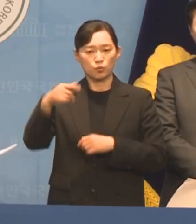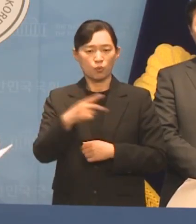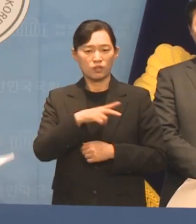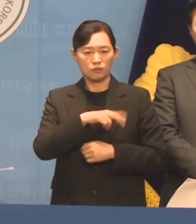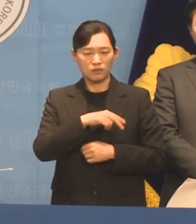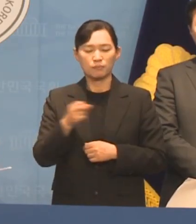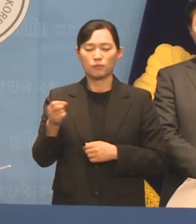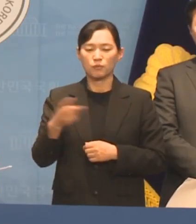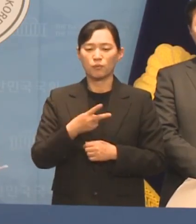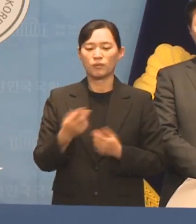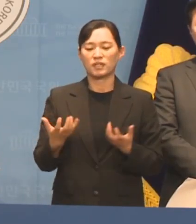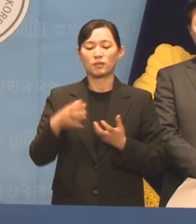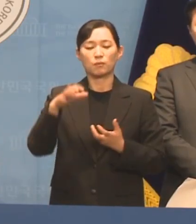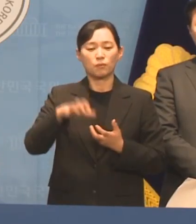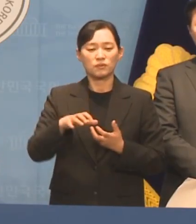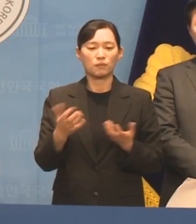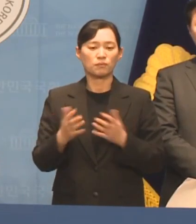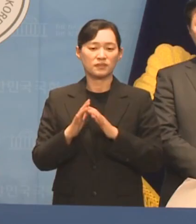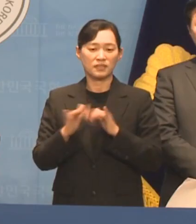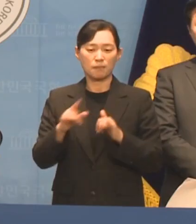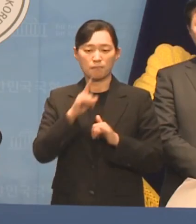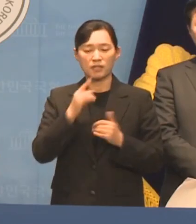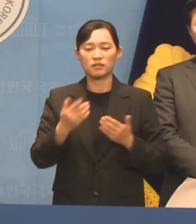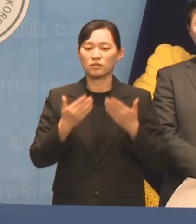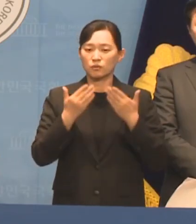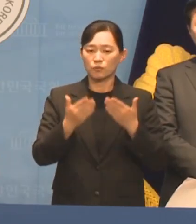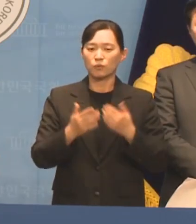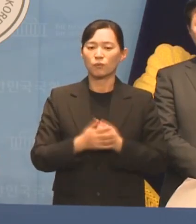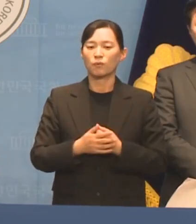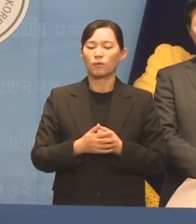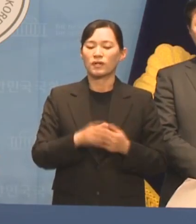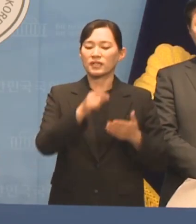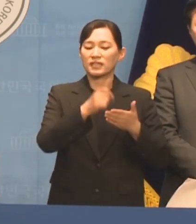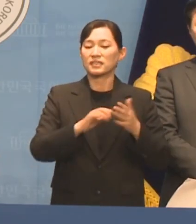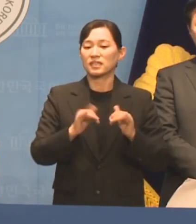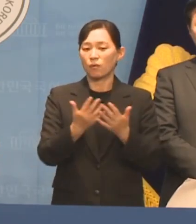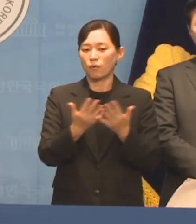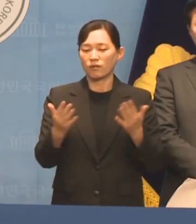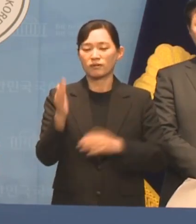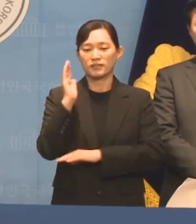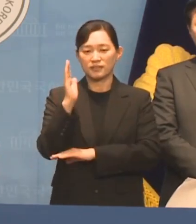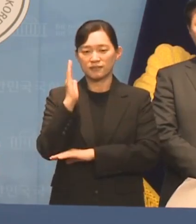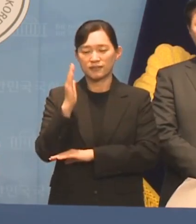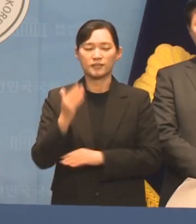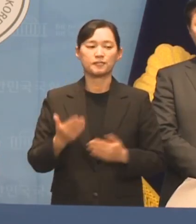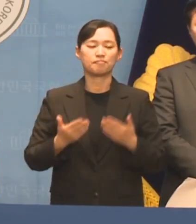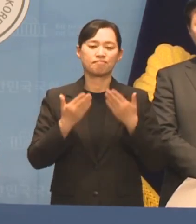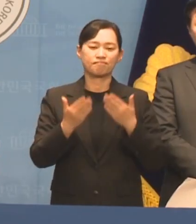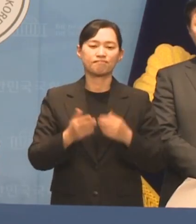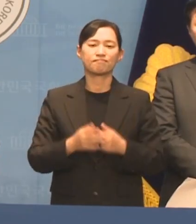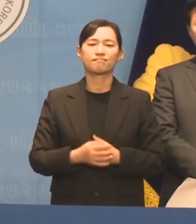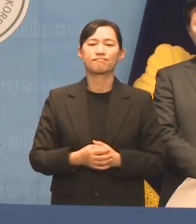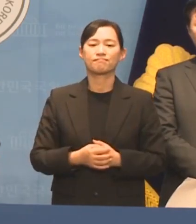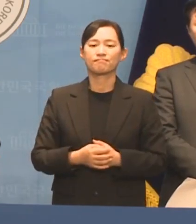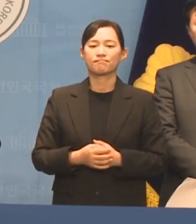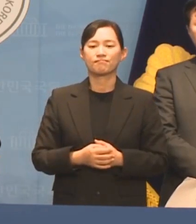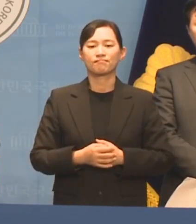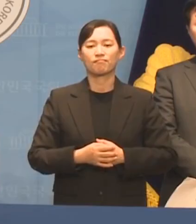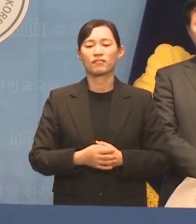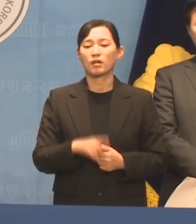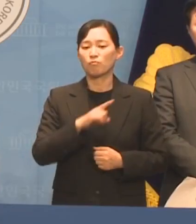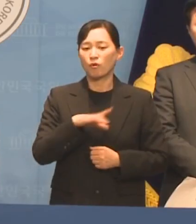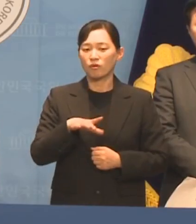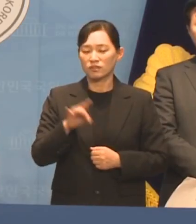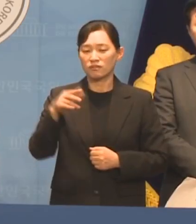현장 노동자들의 발언을 듣고 남은 시간을 감안해서 기자회견문을 참석 의원님들께서 낭독하는 것으로 진행하겠습니다.